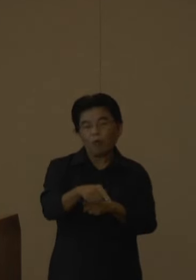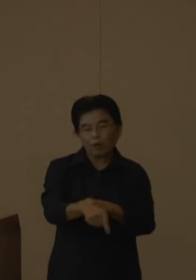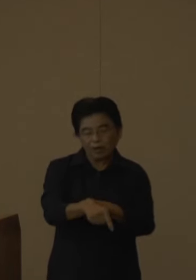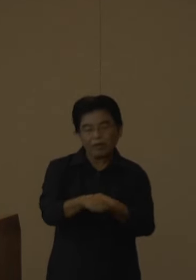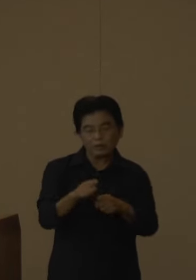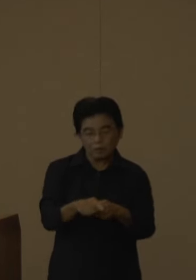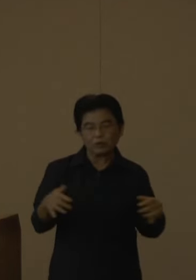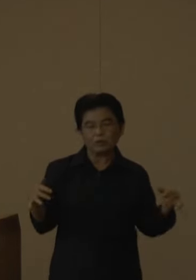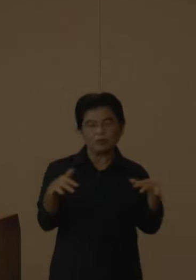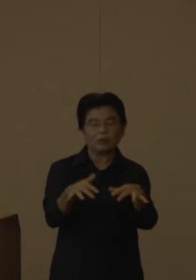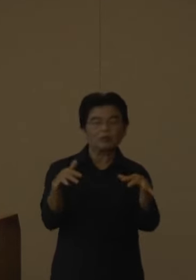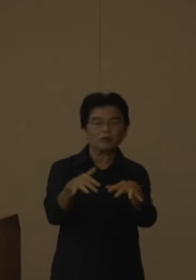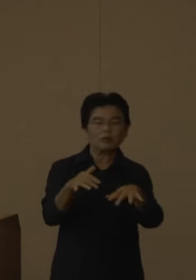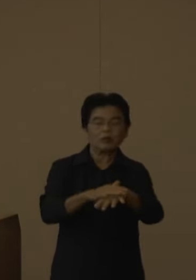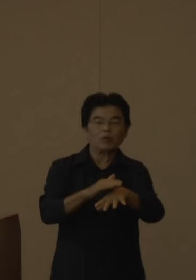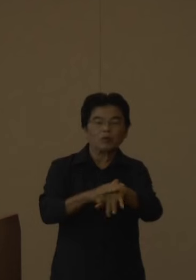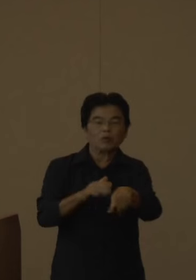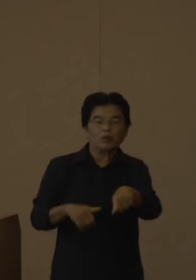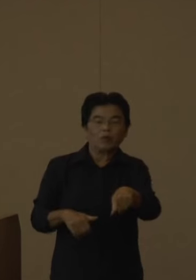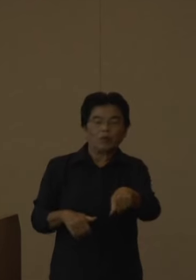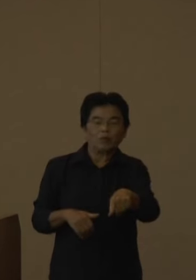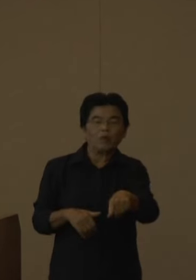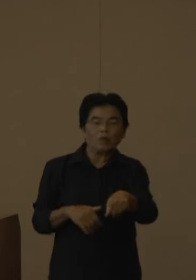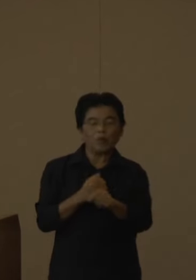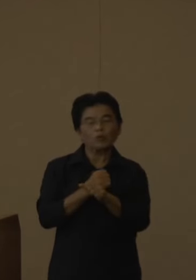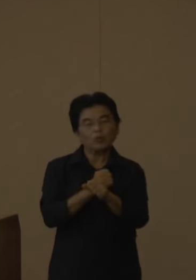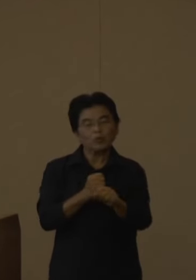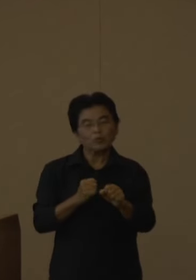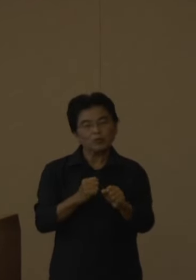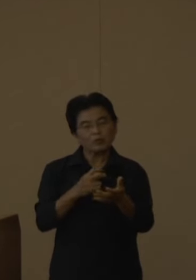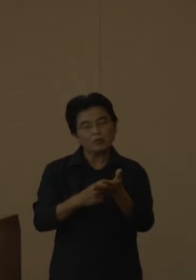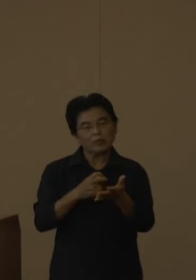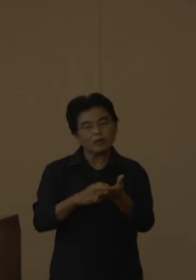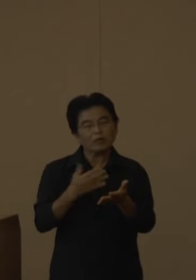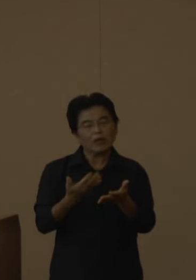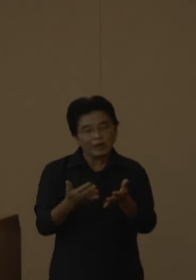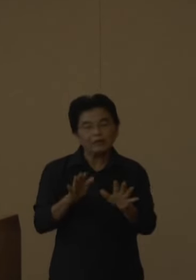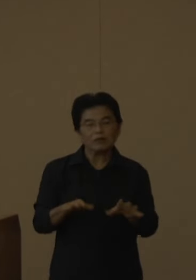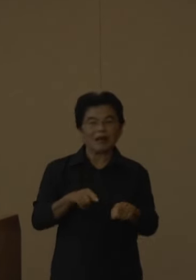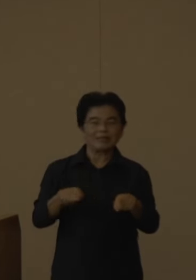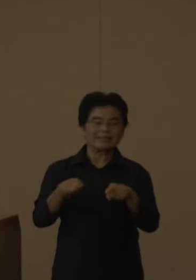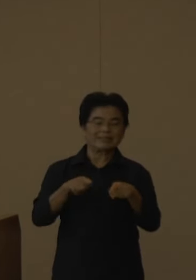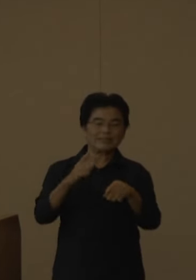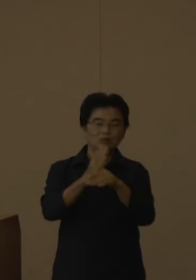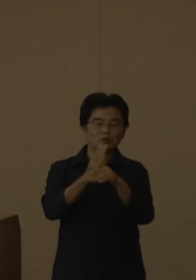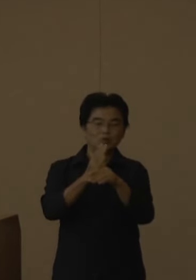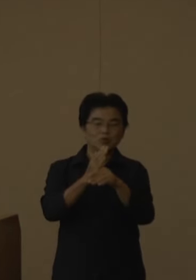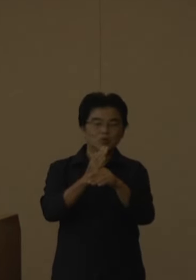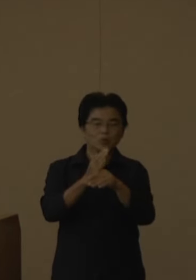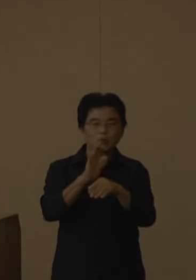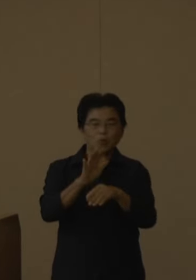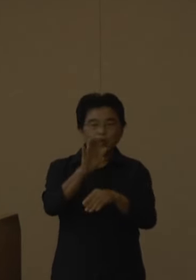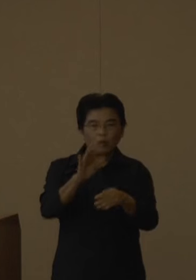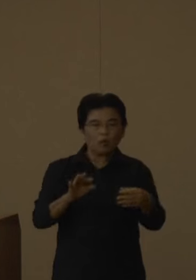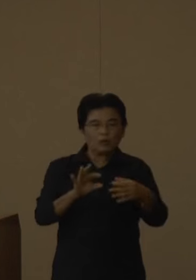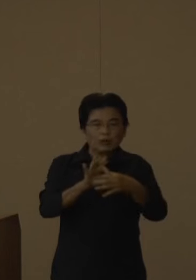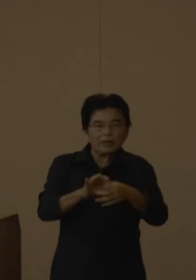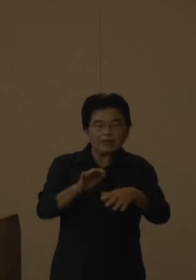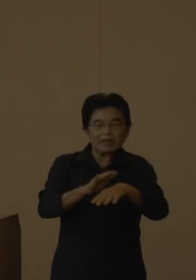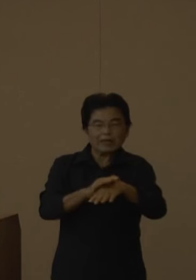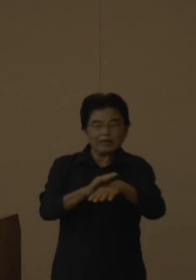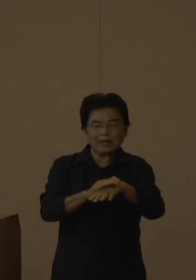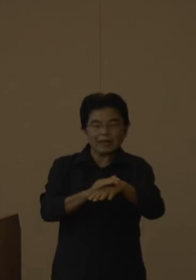でいくというようなことも取り組むべきではないかということで指示をしておりますので、どういうそのつなぎ方にするか